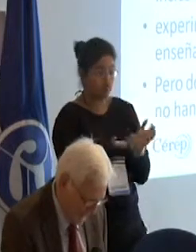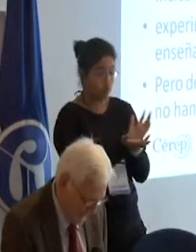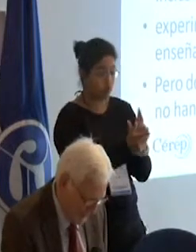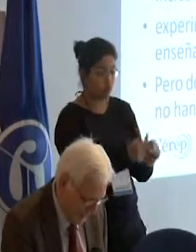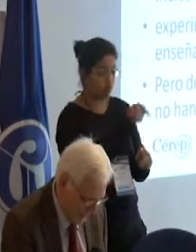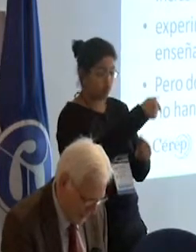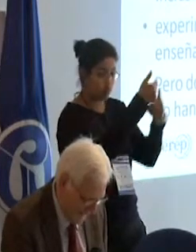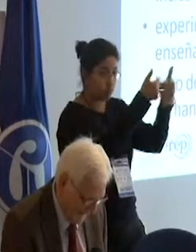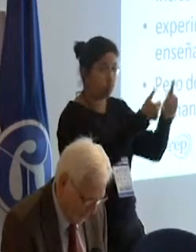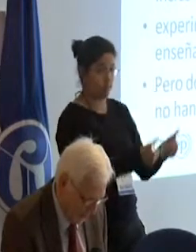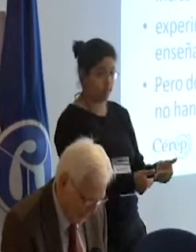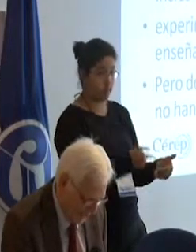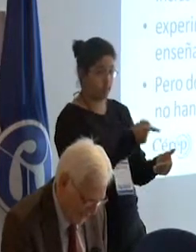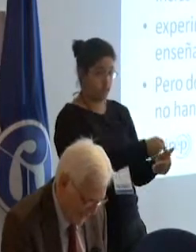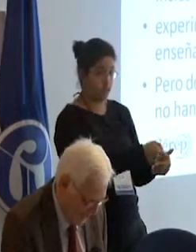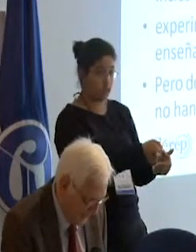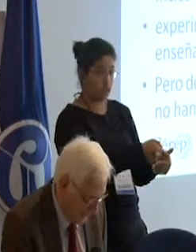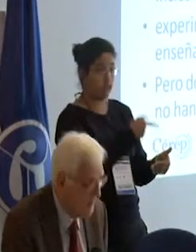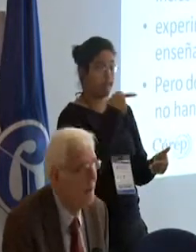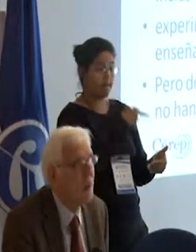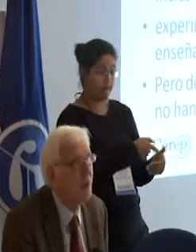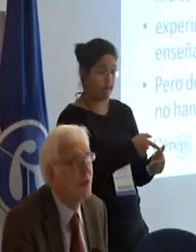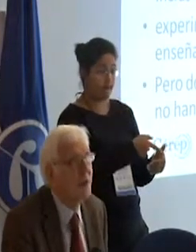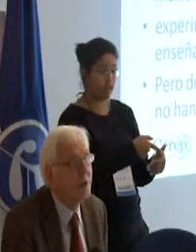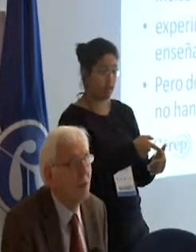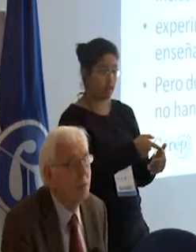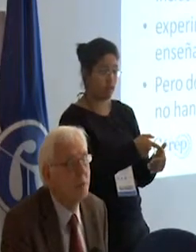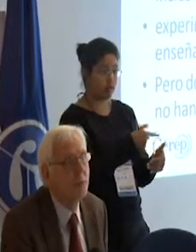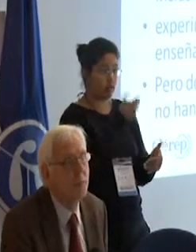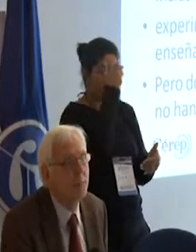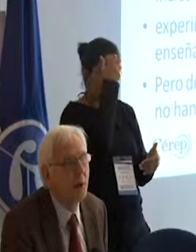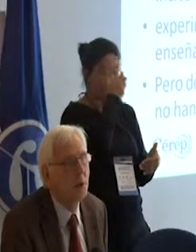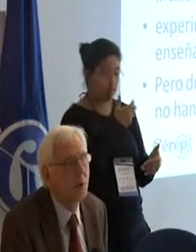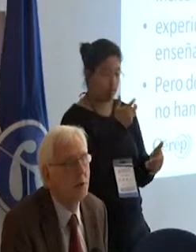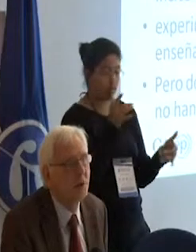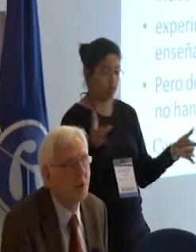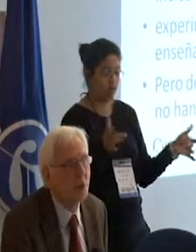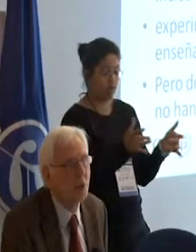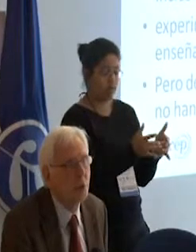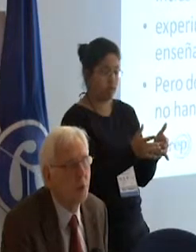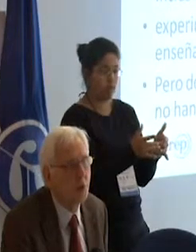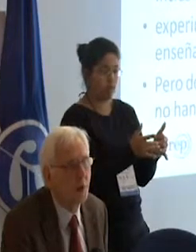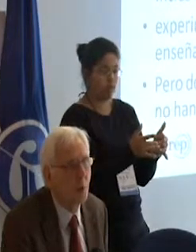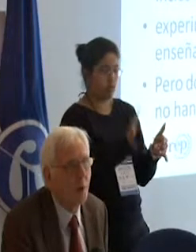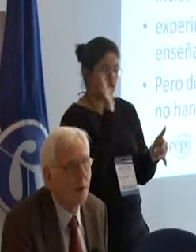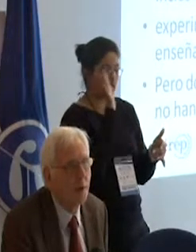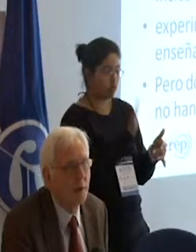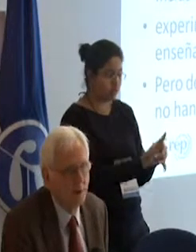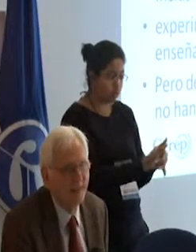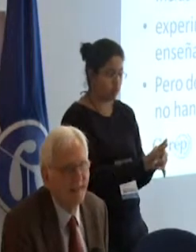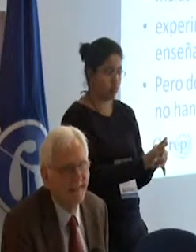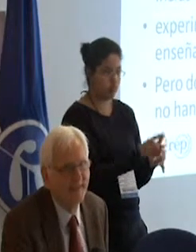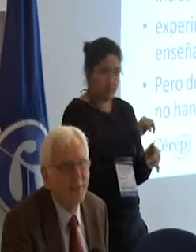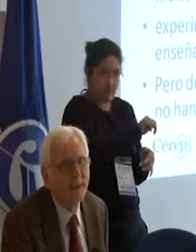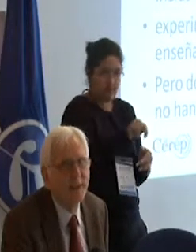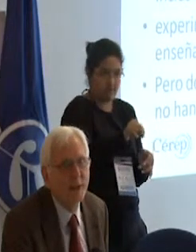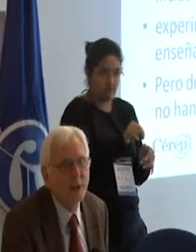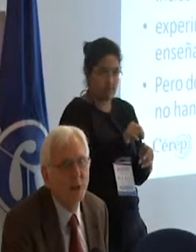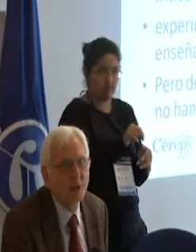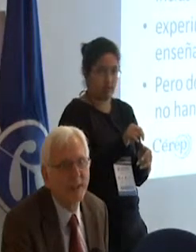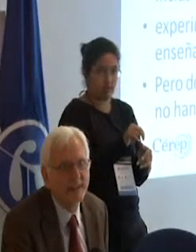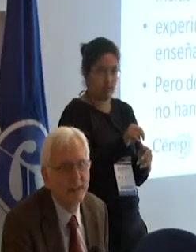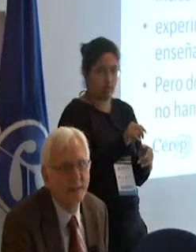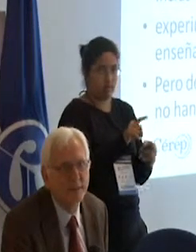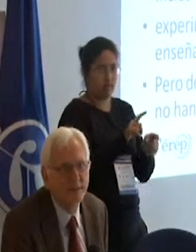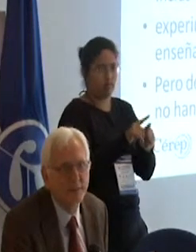que se encuentra en situación de discapacidad, sea evaluado como un alumno de su grado, si no, no se le hace